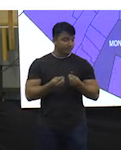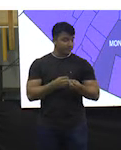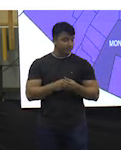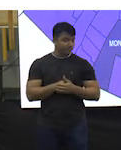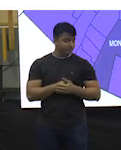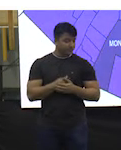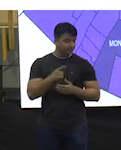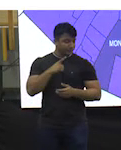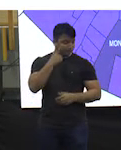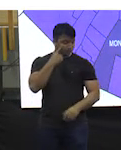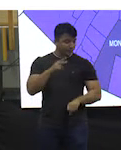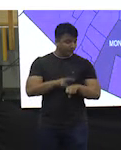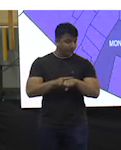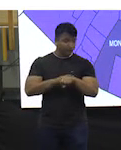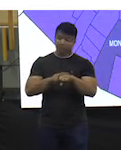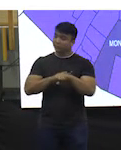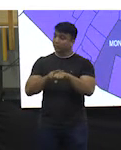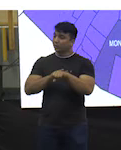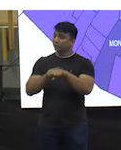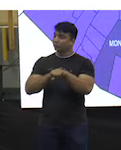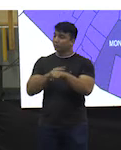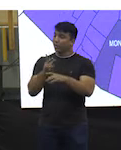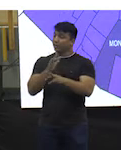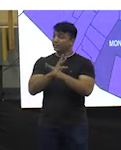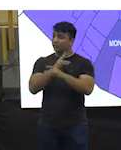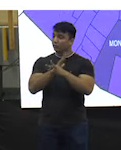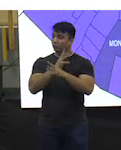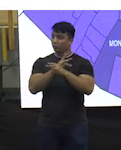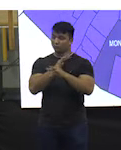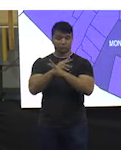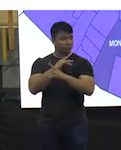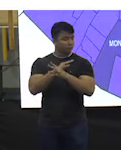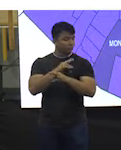nesse verdinho claro aqui, verdinho abacate. Centro geográfico.